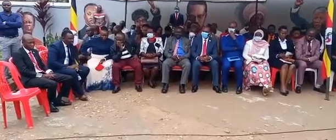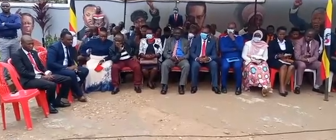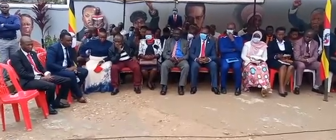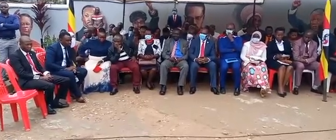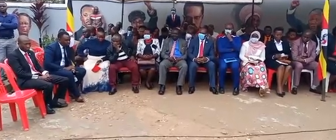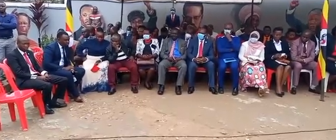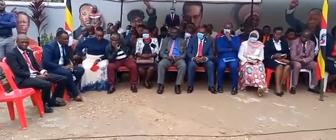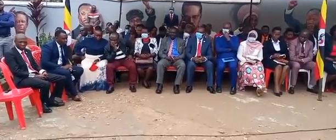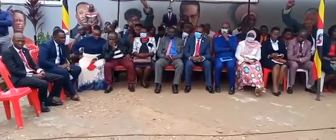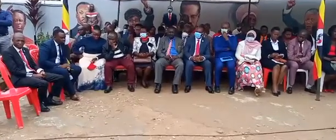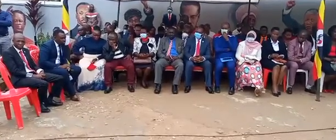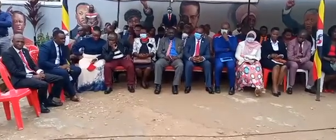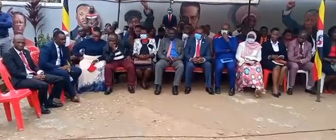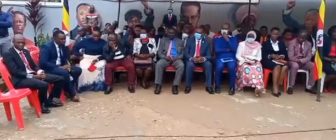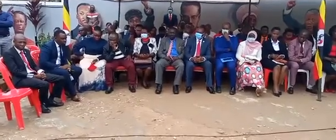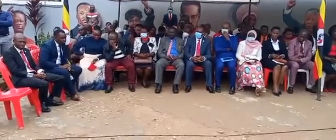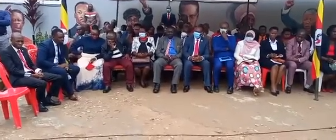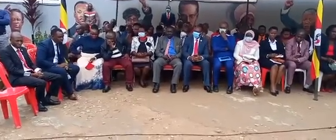waliye nwadeze chituka no